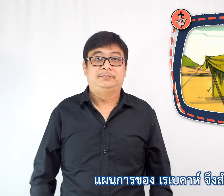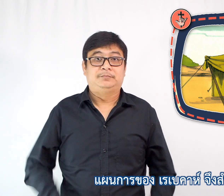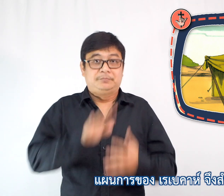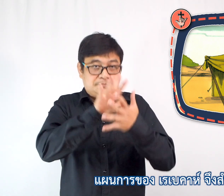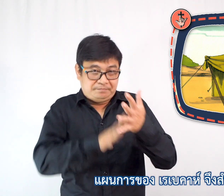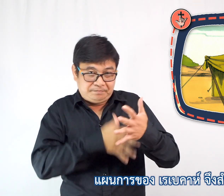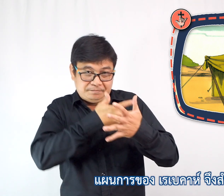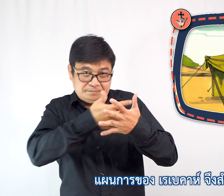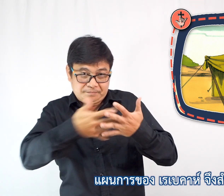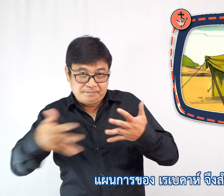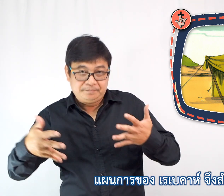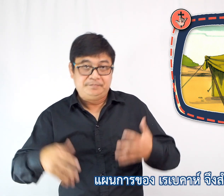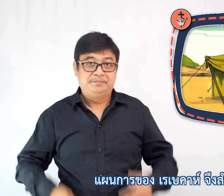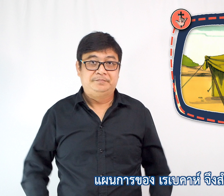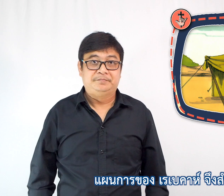แผนการของเรเบคคาจึงสำเร็จ